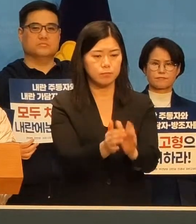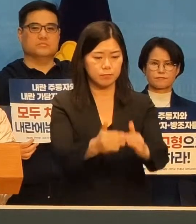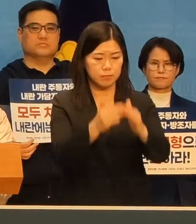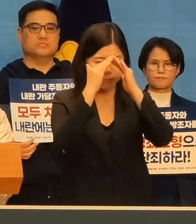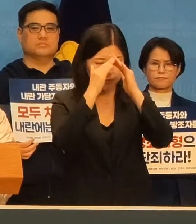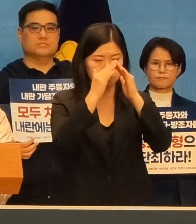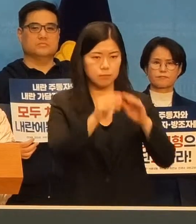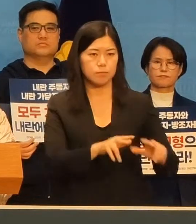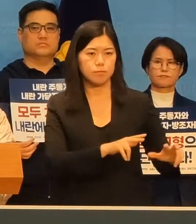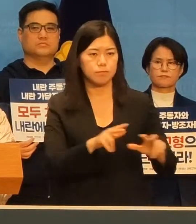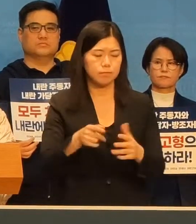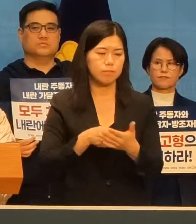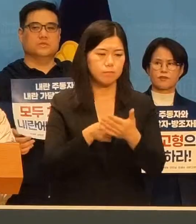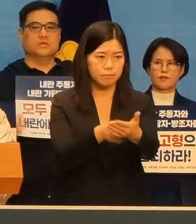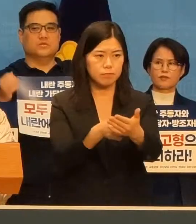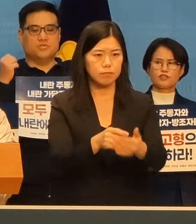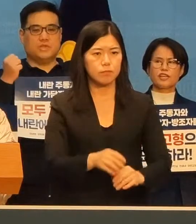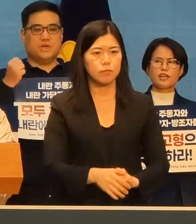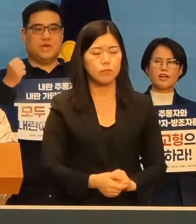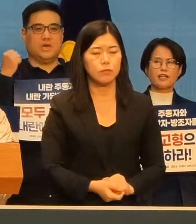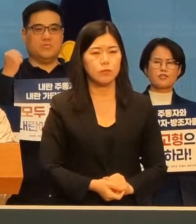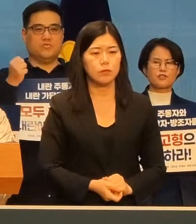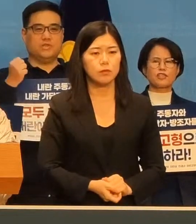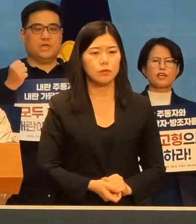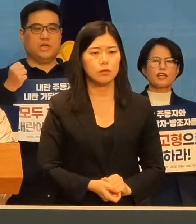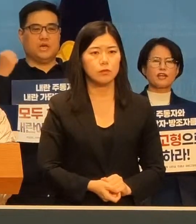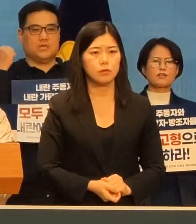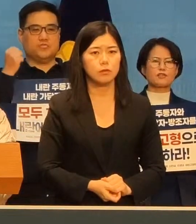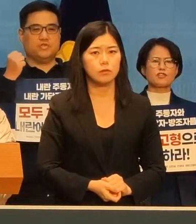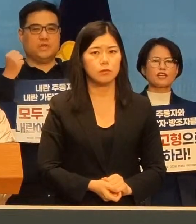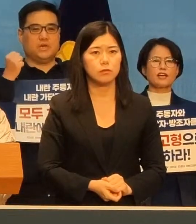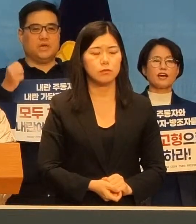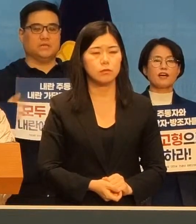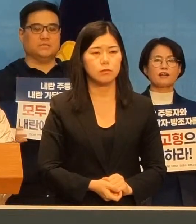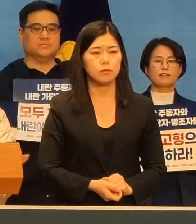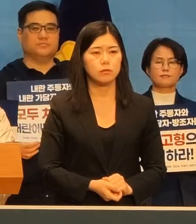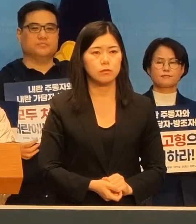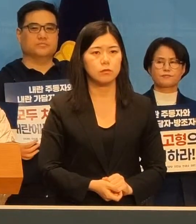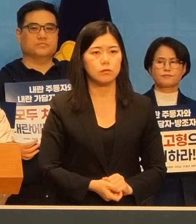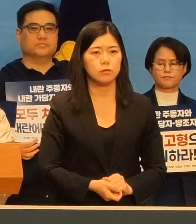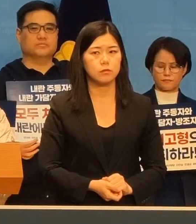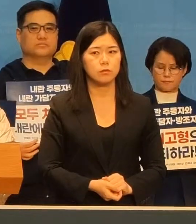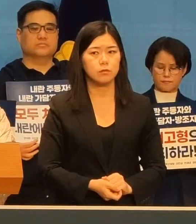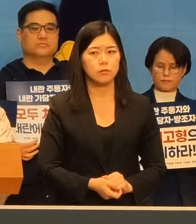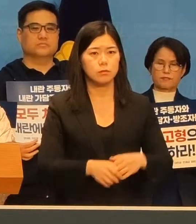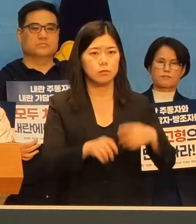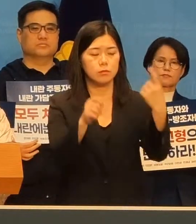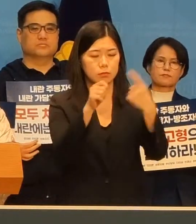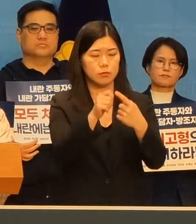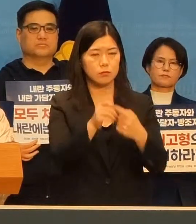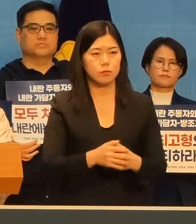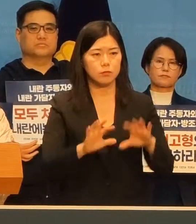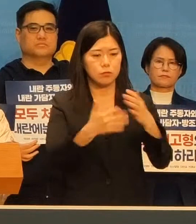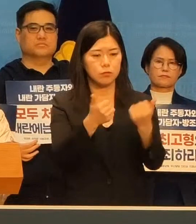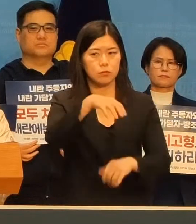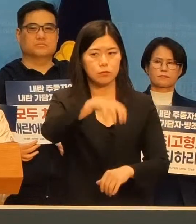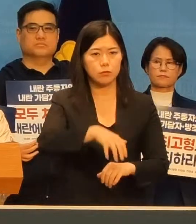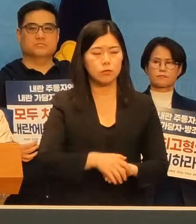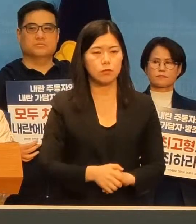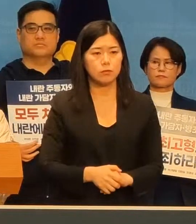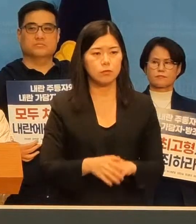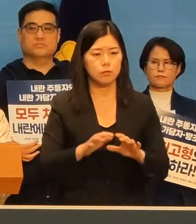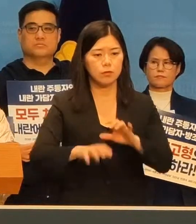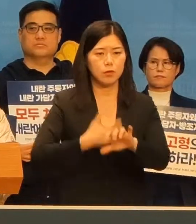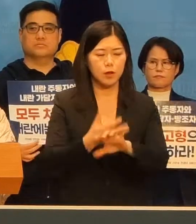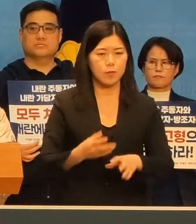설치를 즉각 추진하라. 추진하라! 추진하라! 추진하라! 하나, 국회는 내란